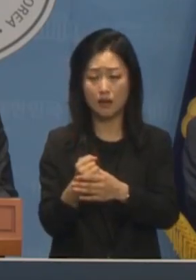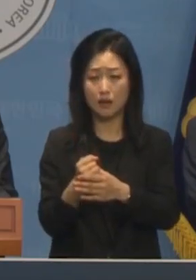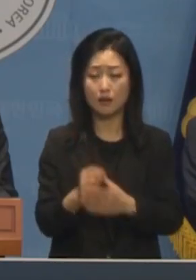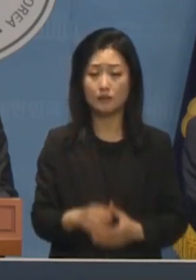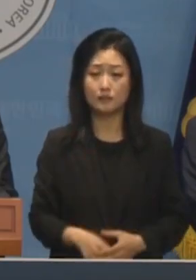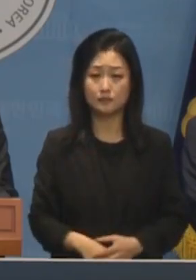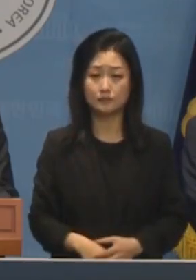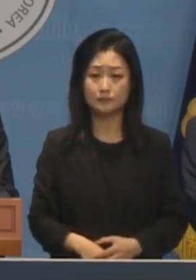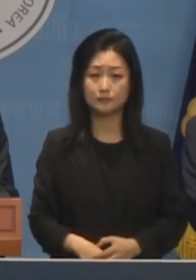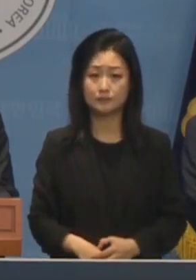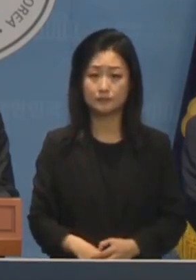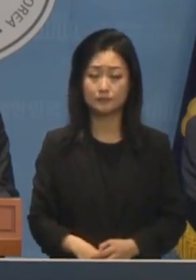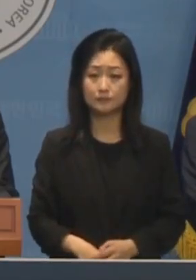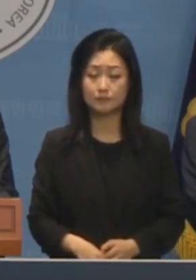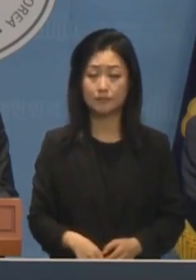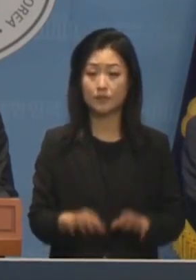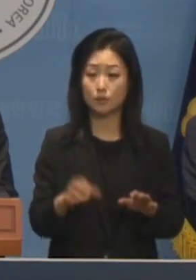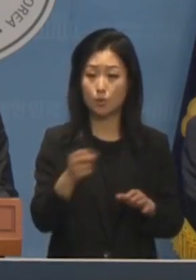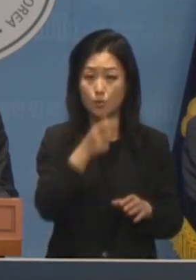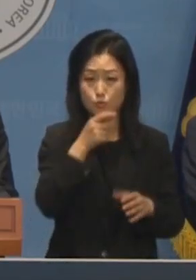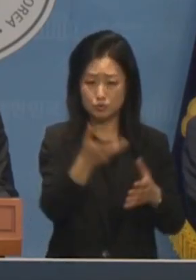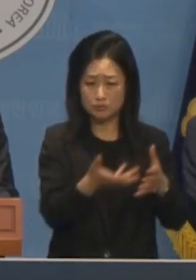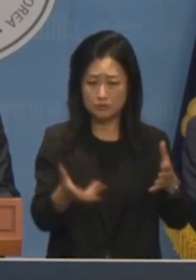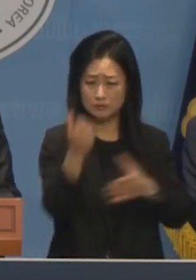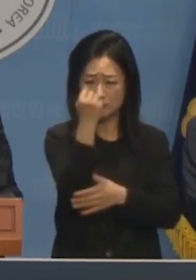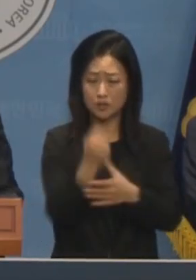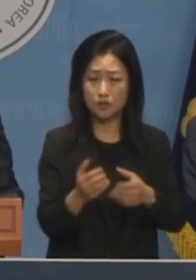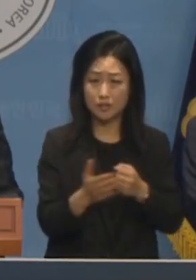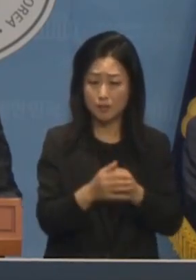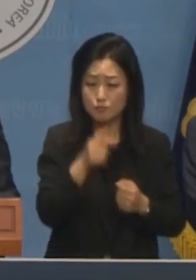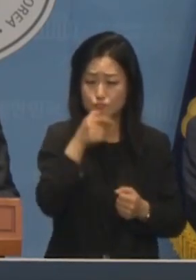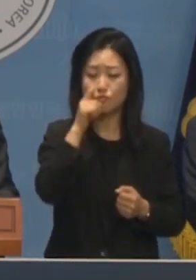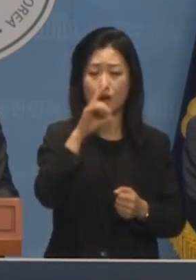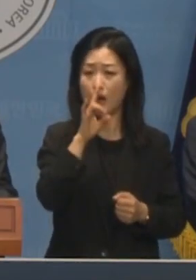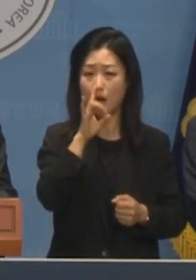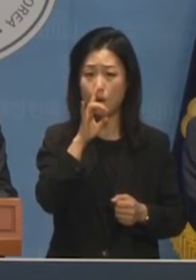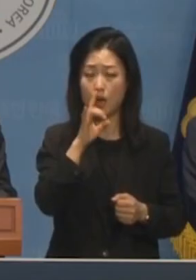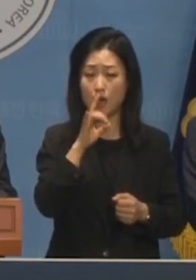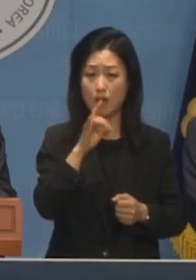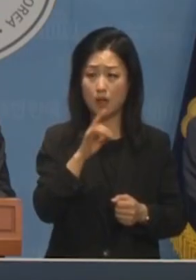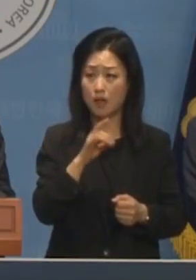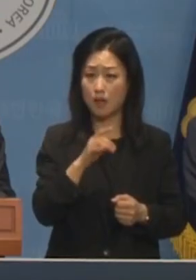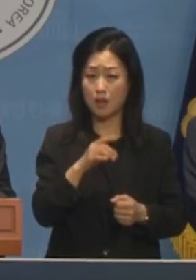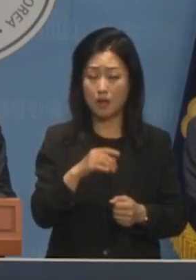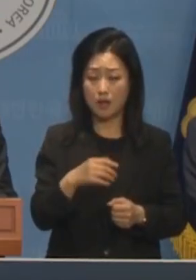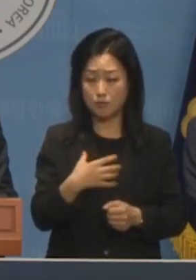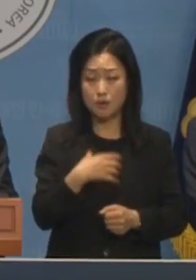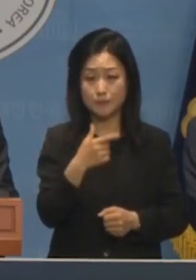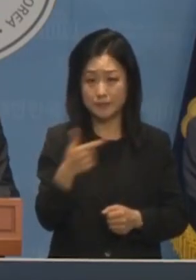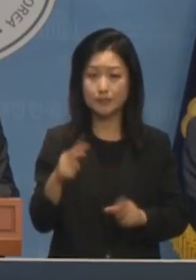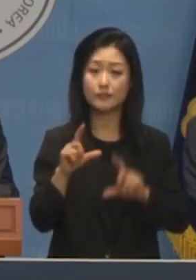것입니다. 식수원마저 안전하지 않는 국가가 되어서는 안 됩니다.